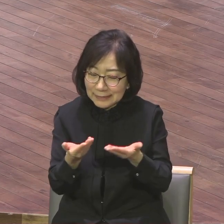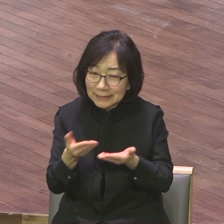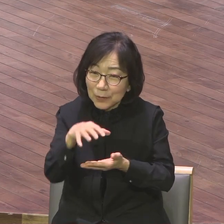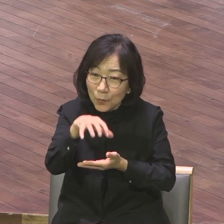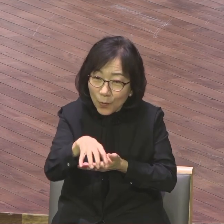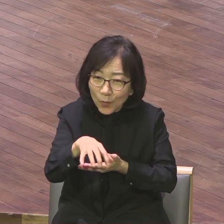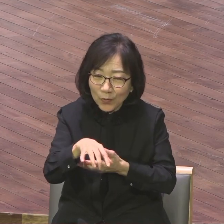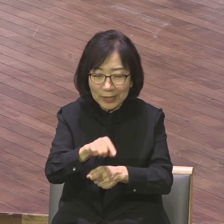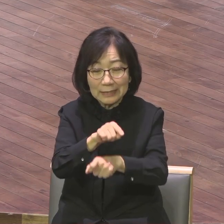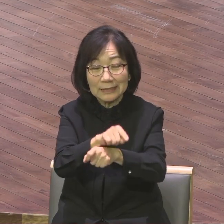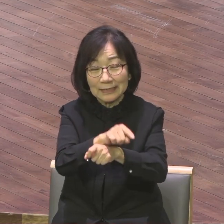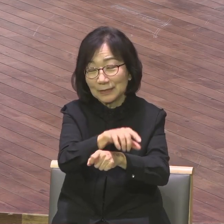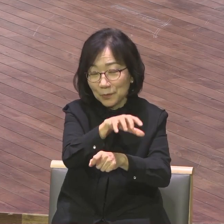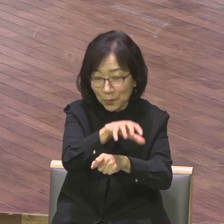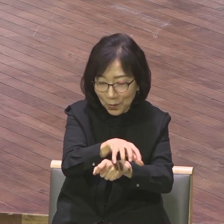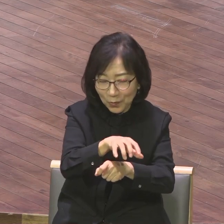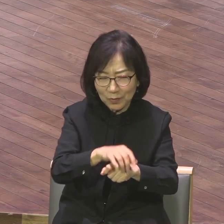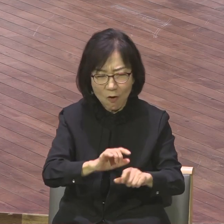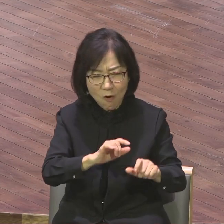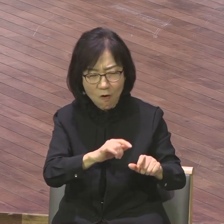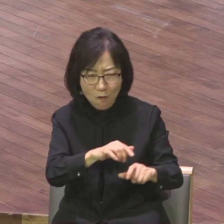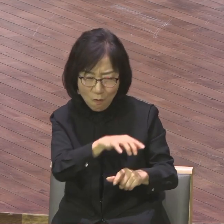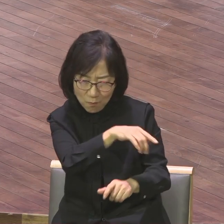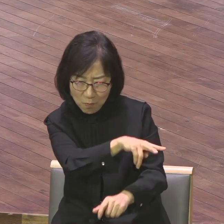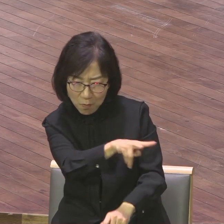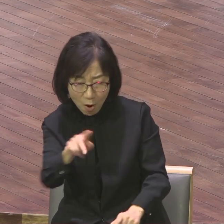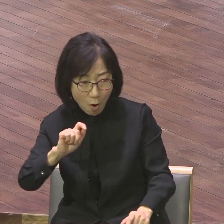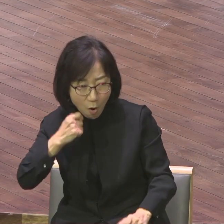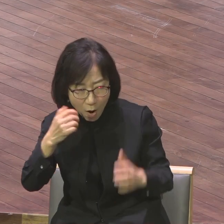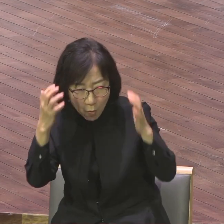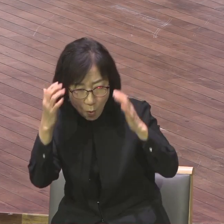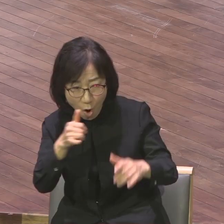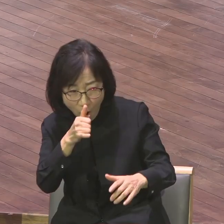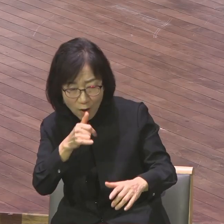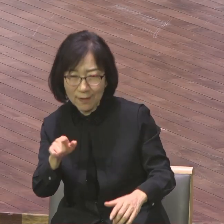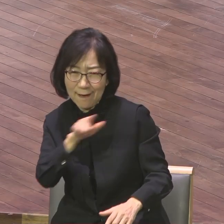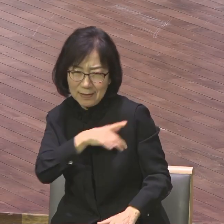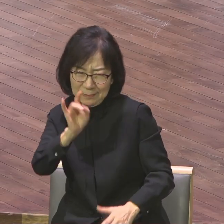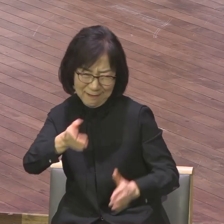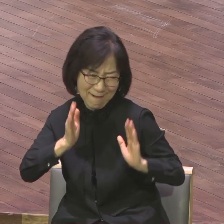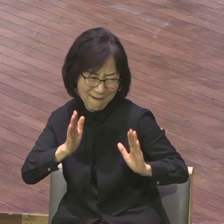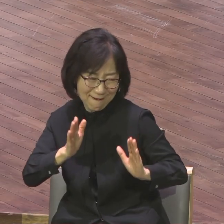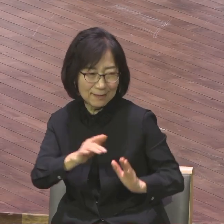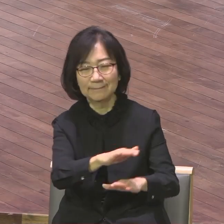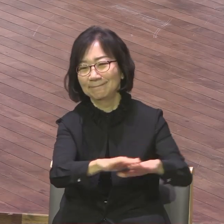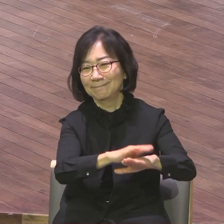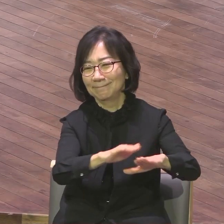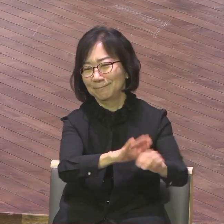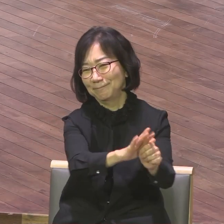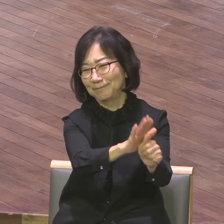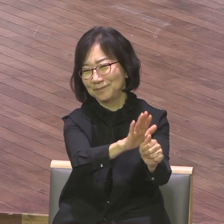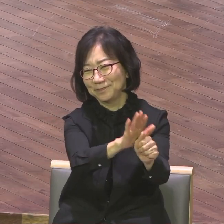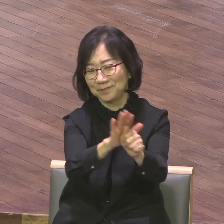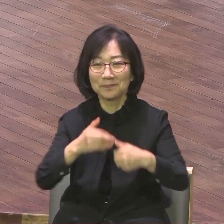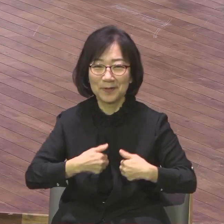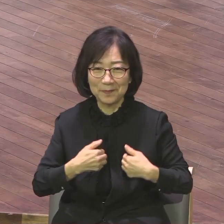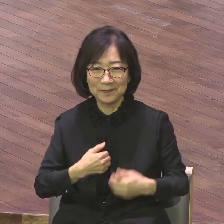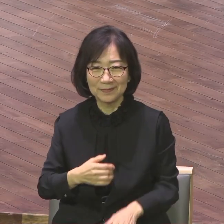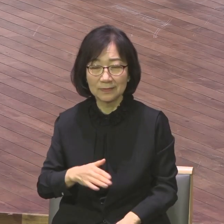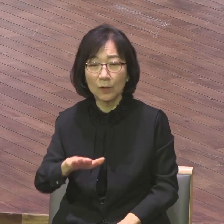삶의 현장에서 그냥 어려움을 당하는 분들에게 여러분 해결사가 돼. 영적으로. 그리고 우리는 영적